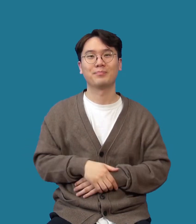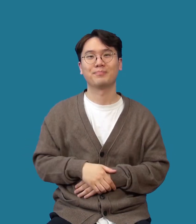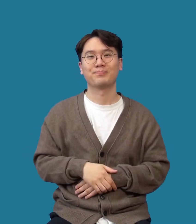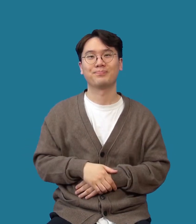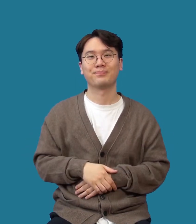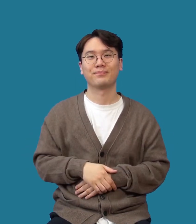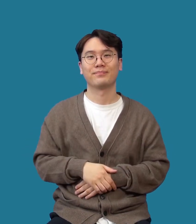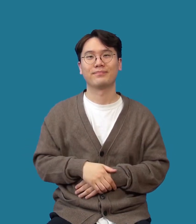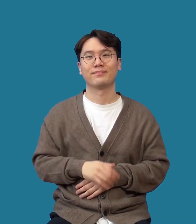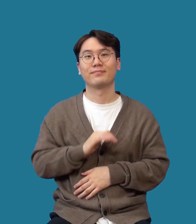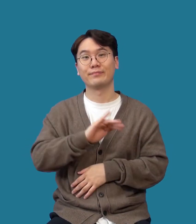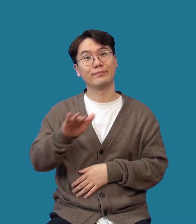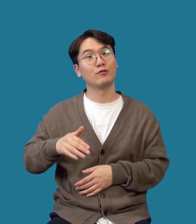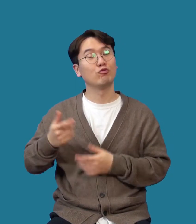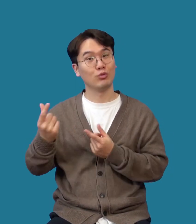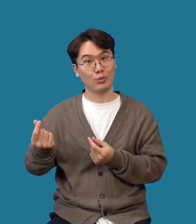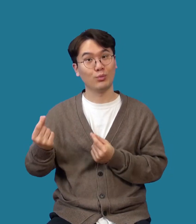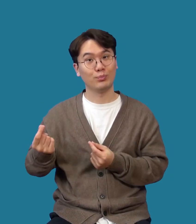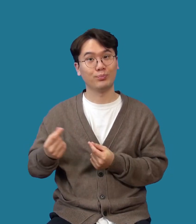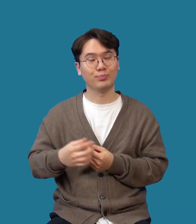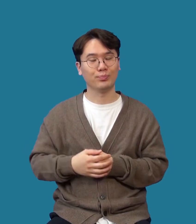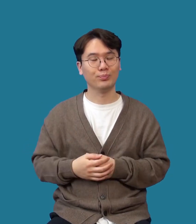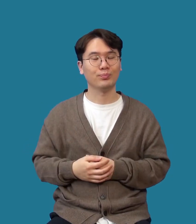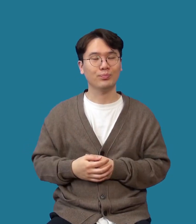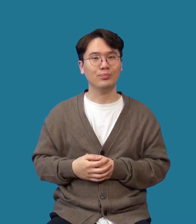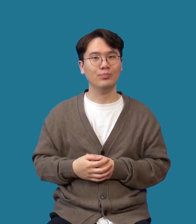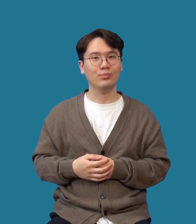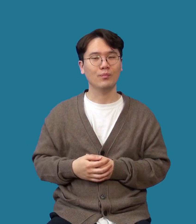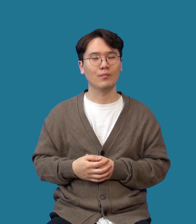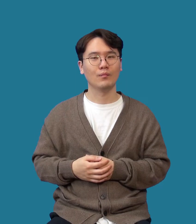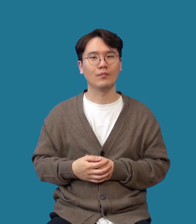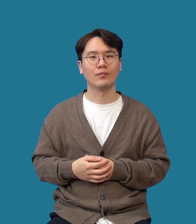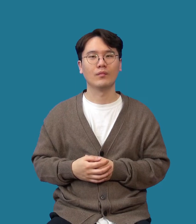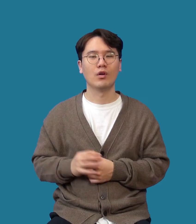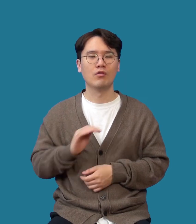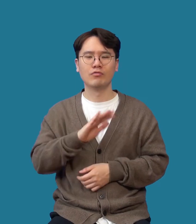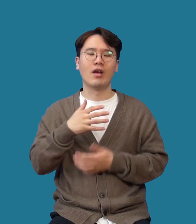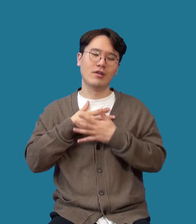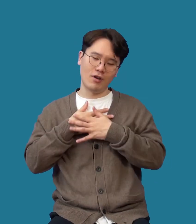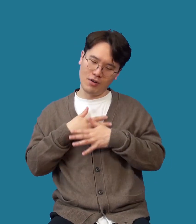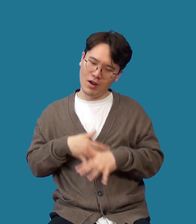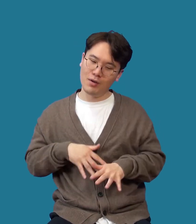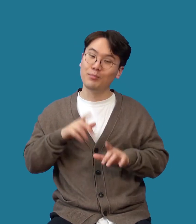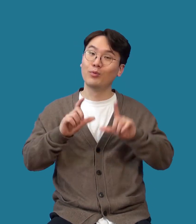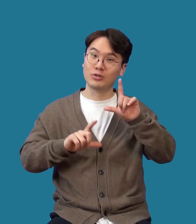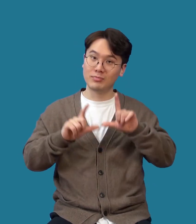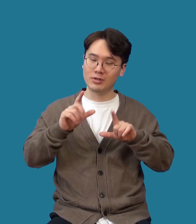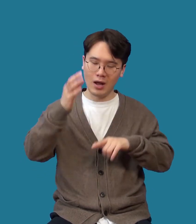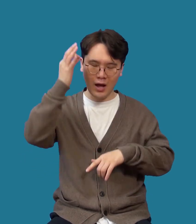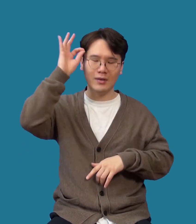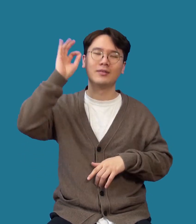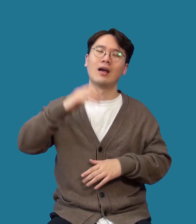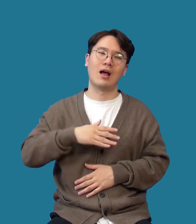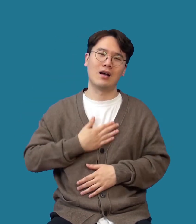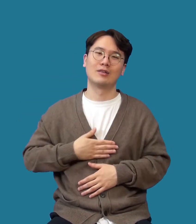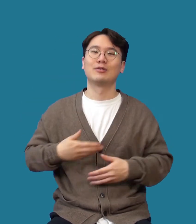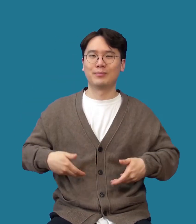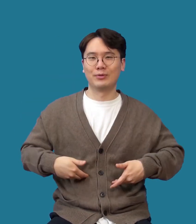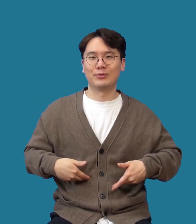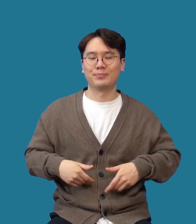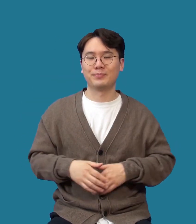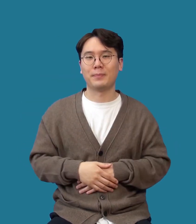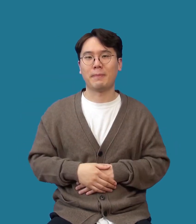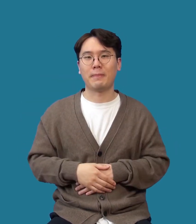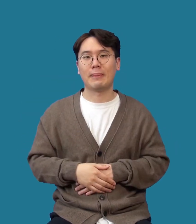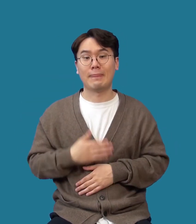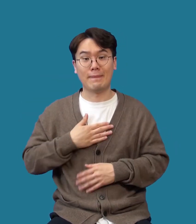우리도 마찬가지지요. 자신의 연약함을 철저하게 깨달아야 됩니다. 내 힘으로는 도무지 죄를 이길